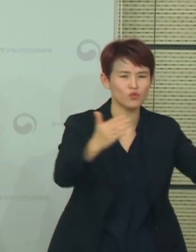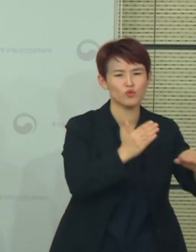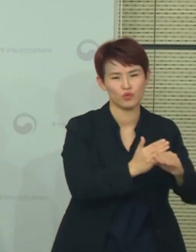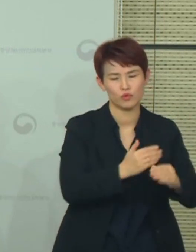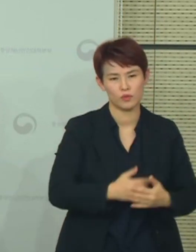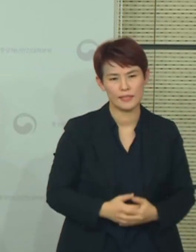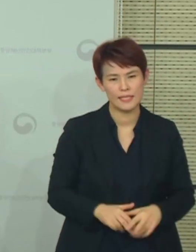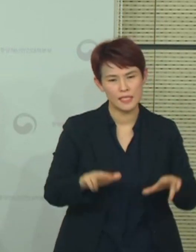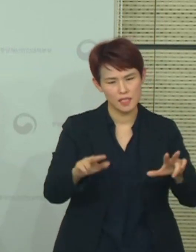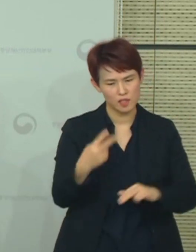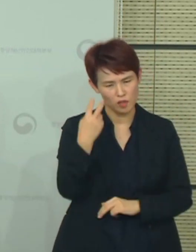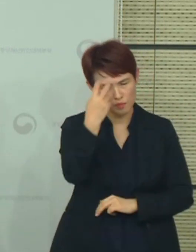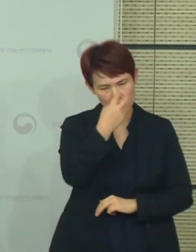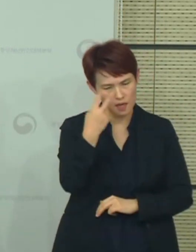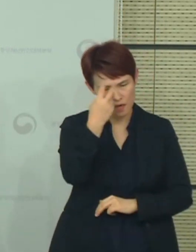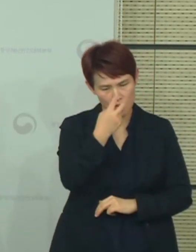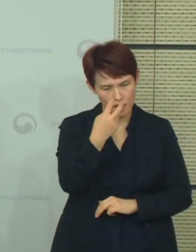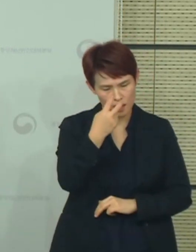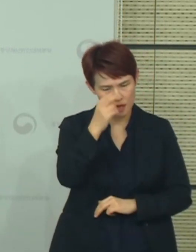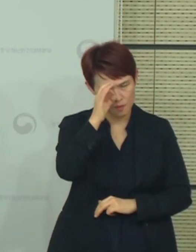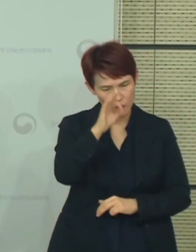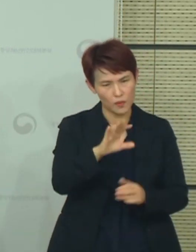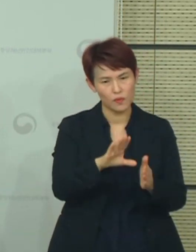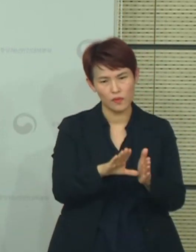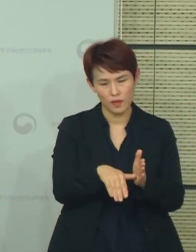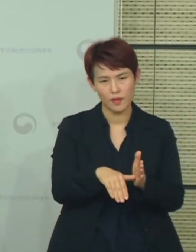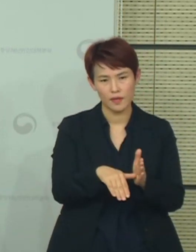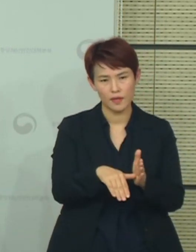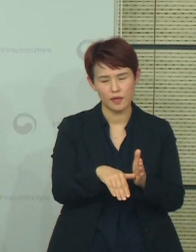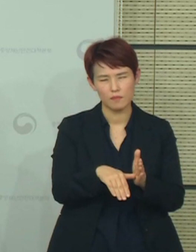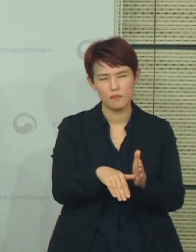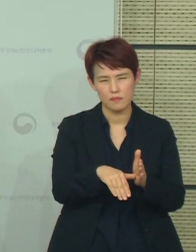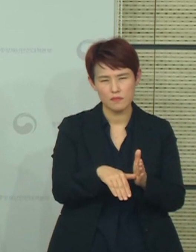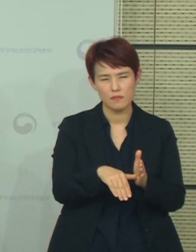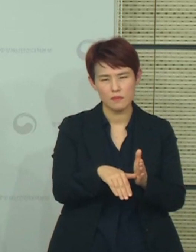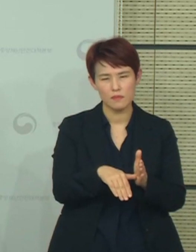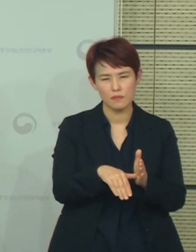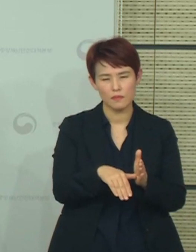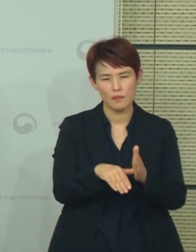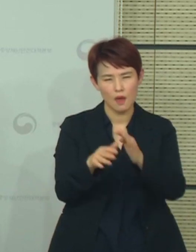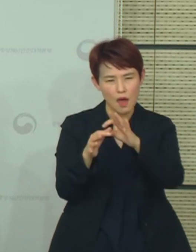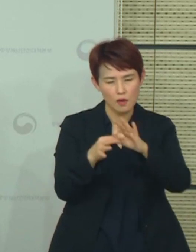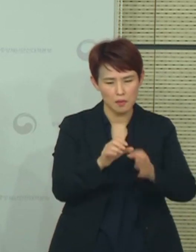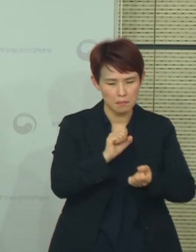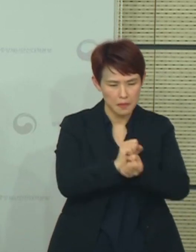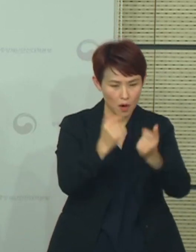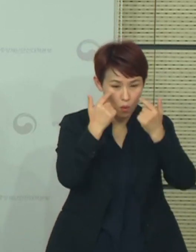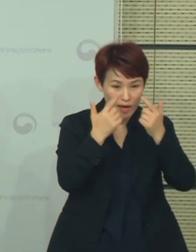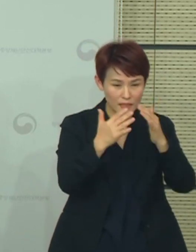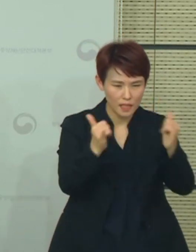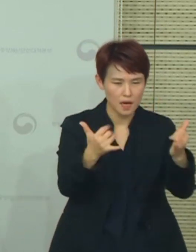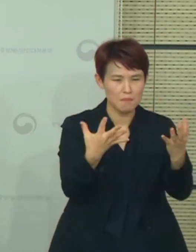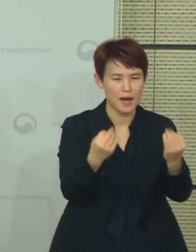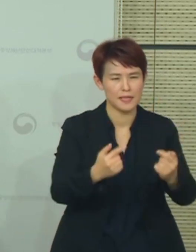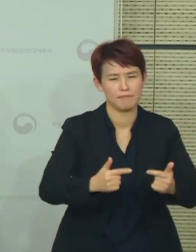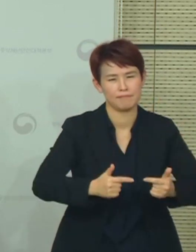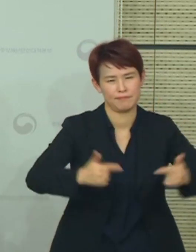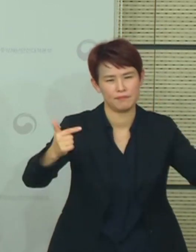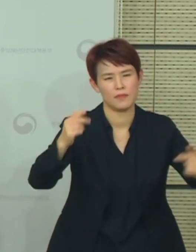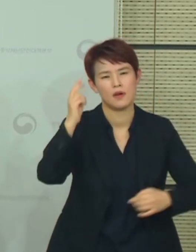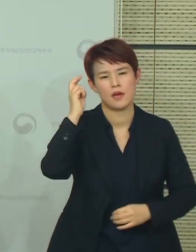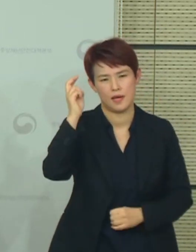지금의 검사 물량을 봤을 때 당분간 계속 확진자가 많이 발생할